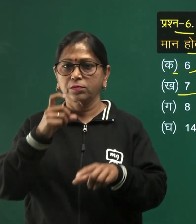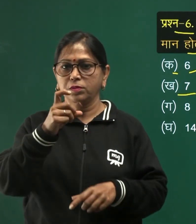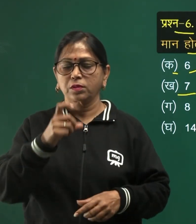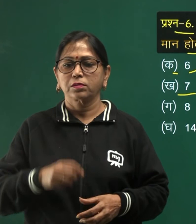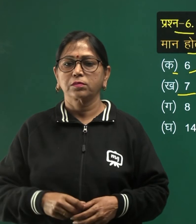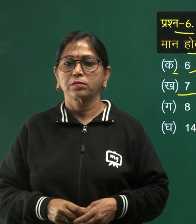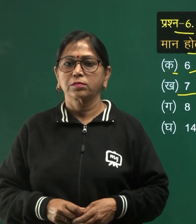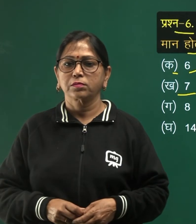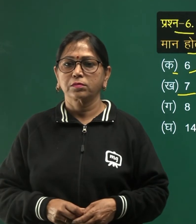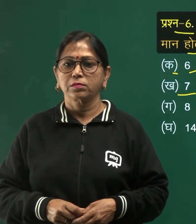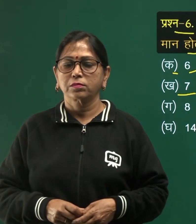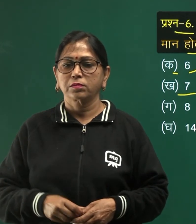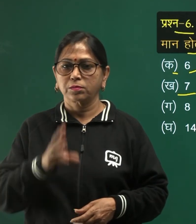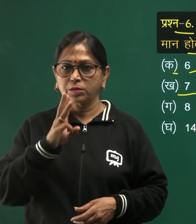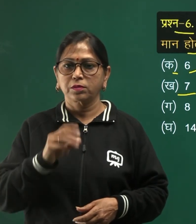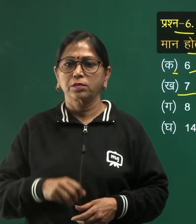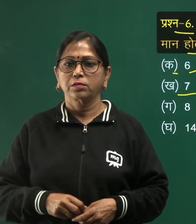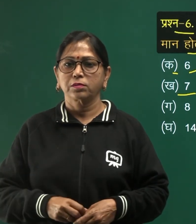नंबर दो सात